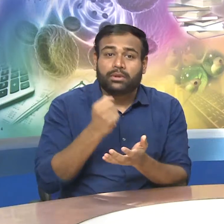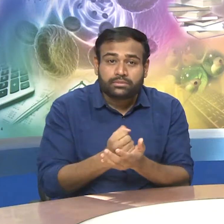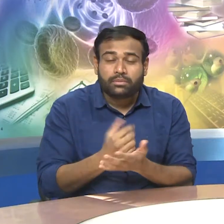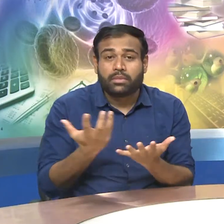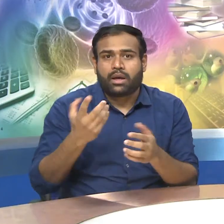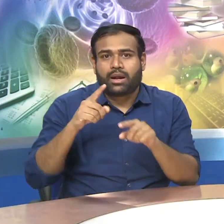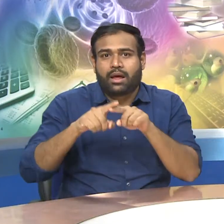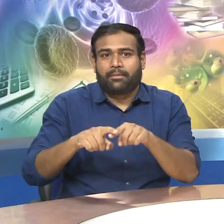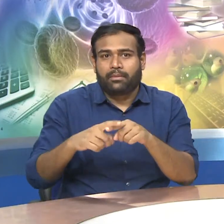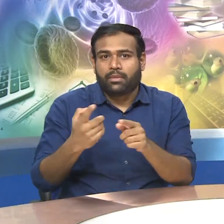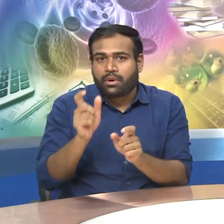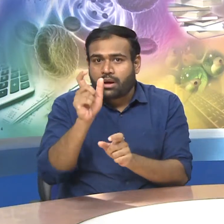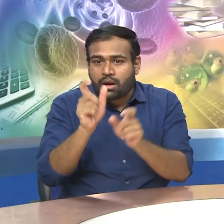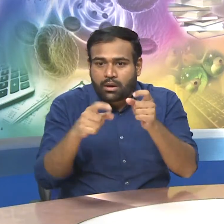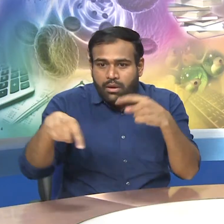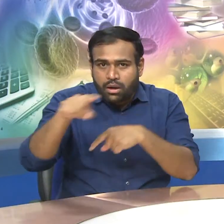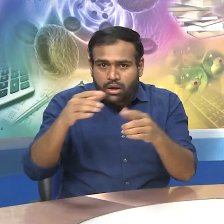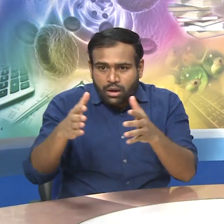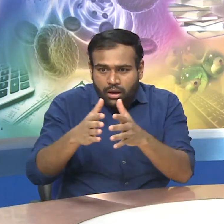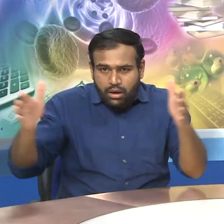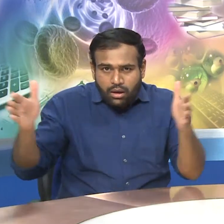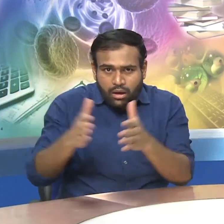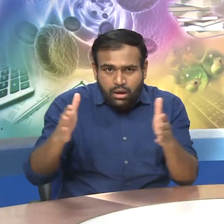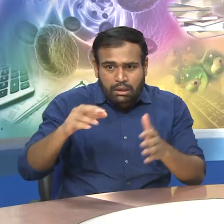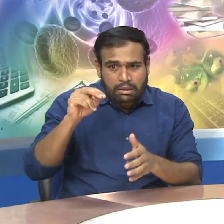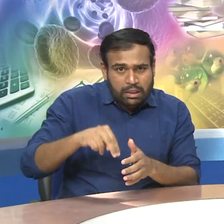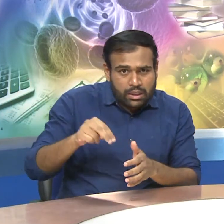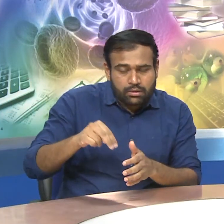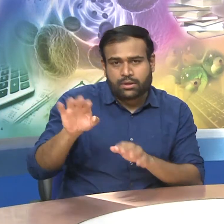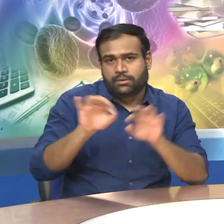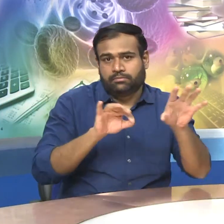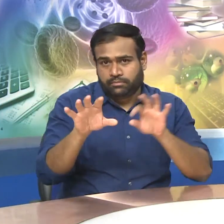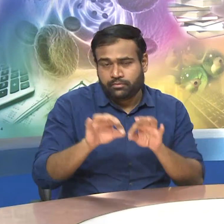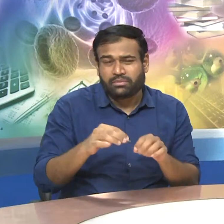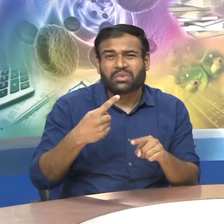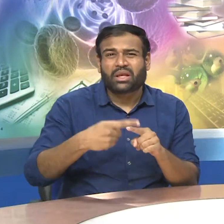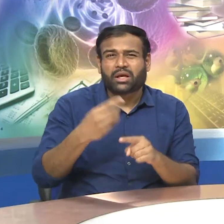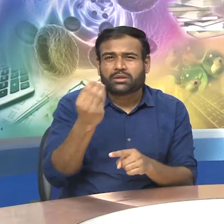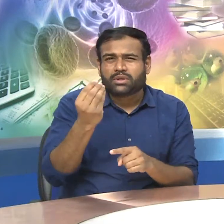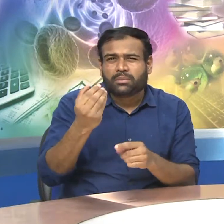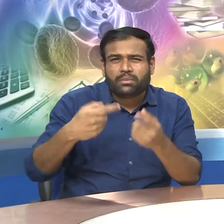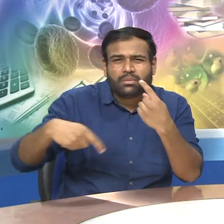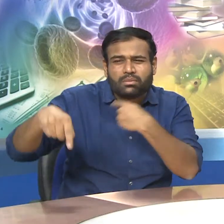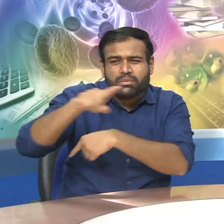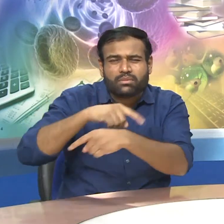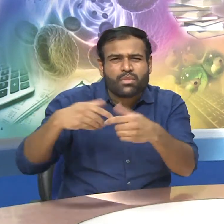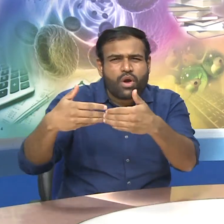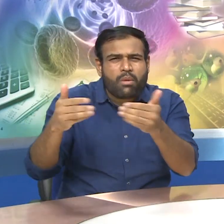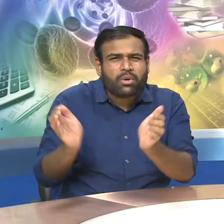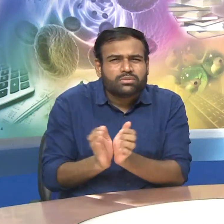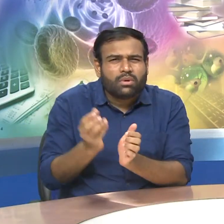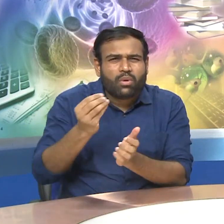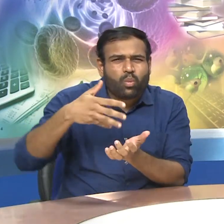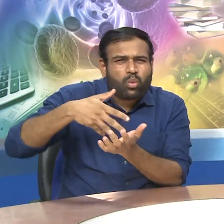लिए सीट रिजर्व्ड है। ये डिपेंड करता है उनके स्टेट में कितनी पॉपुलेशन है।